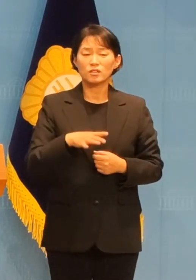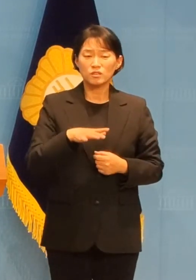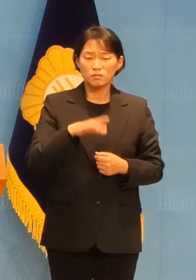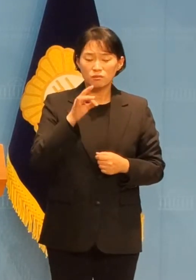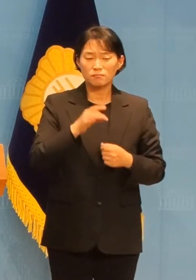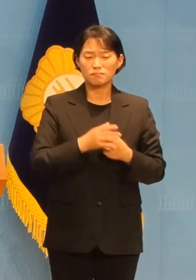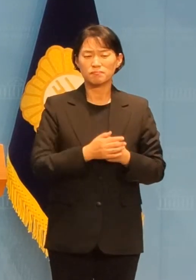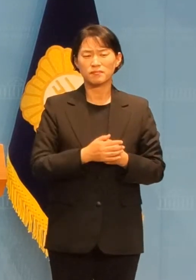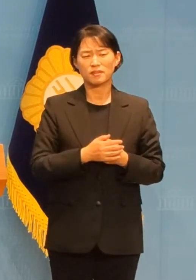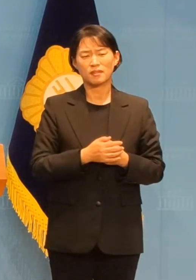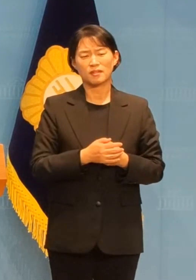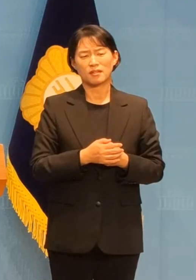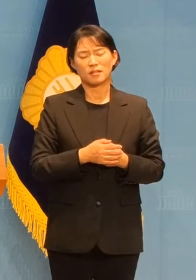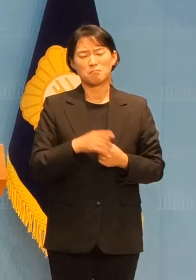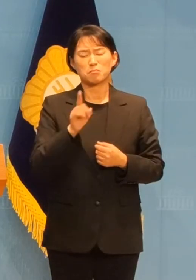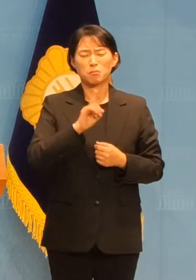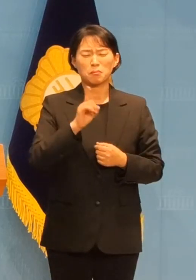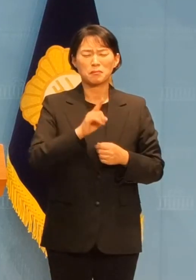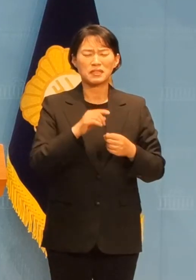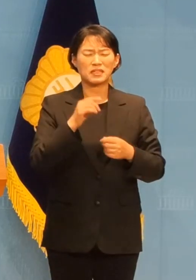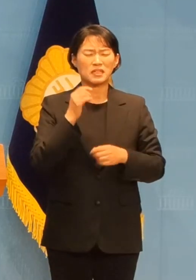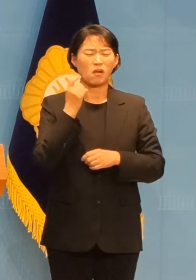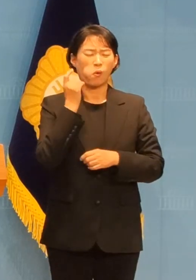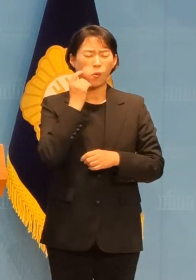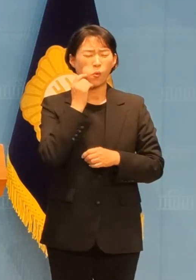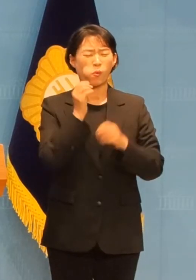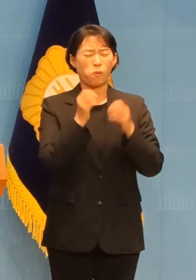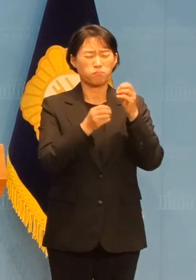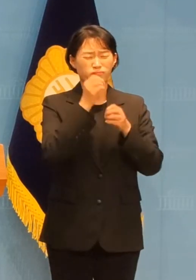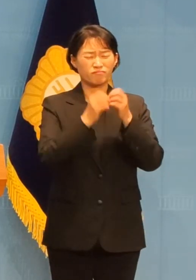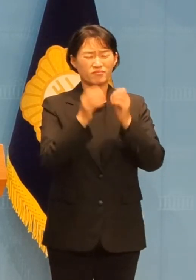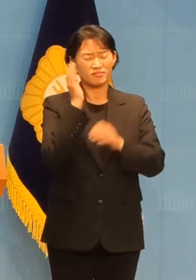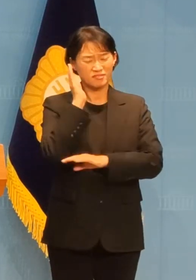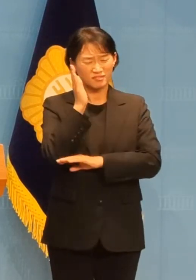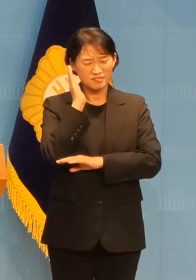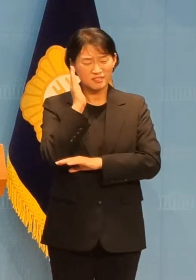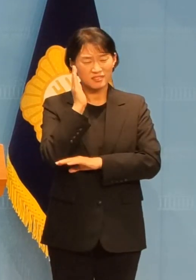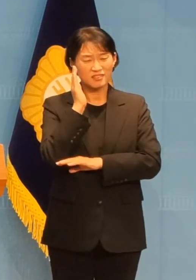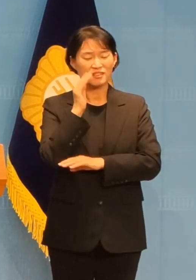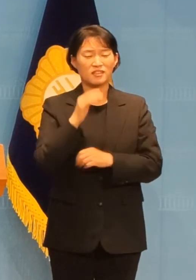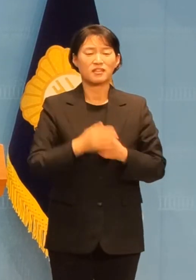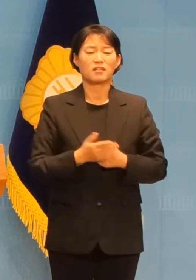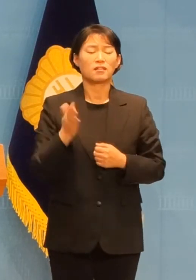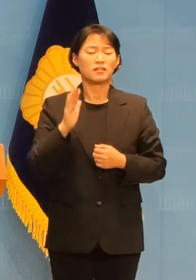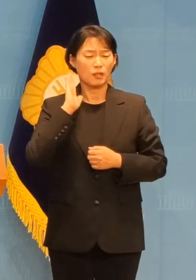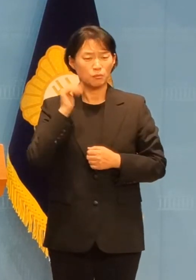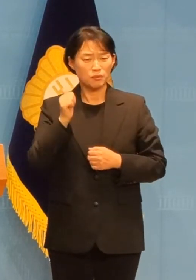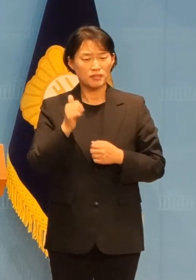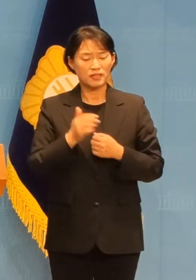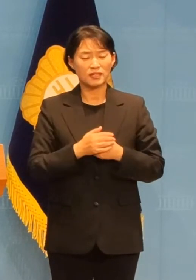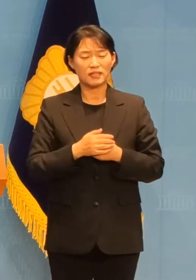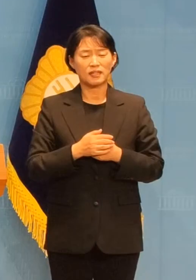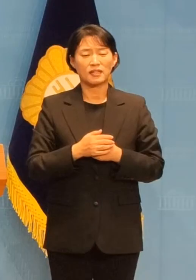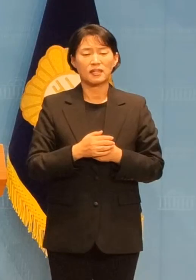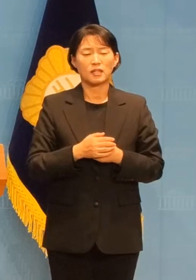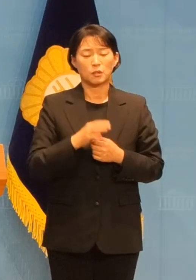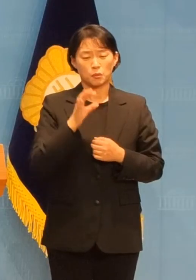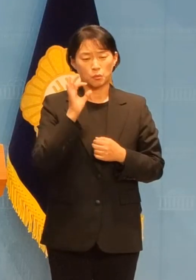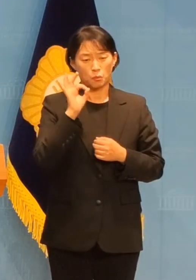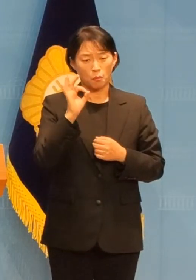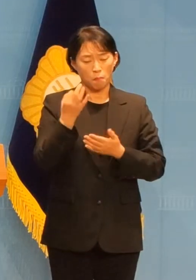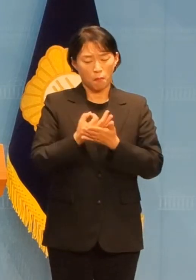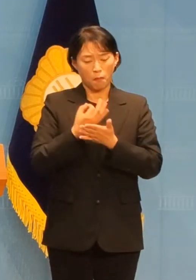음모론은 판타지 소설에서도 보기 어려운 허무맹랑한 이야기였습니다. 대통령이 내란 자금을 마련하기 위해 마약 사업을